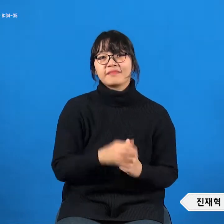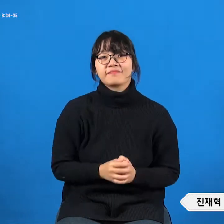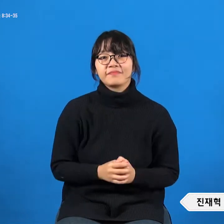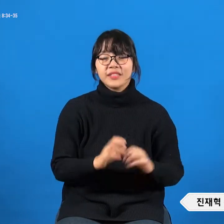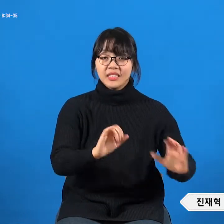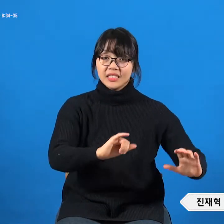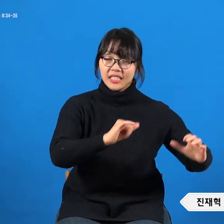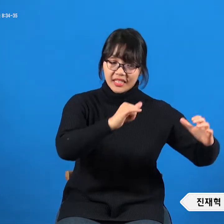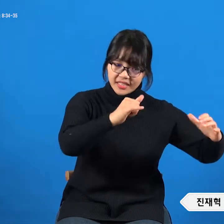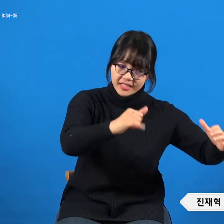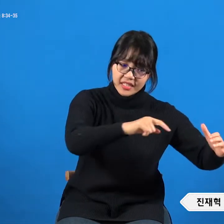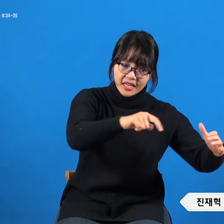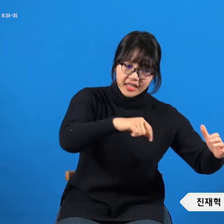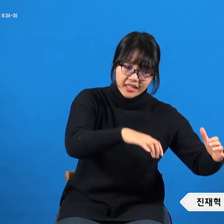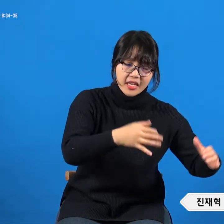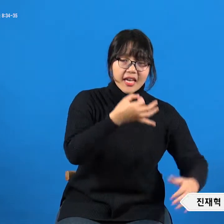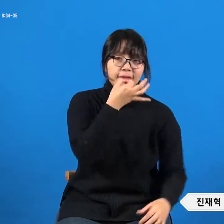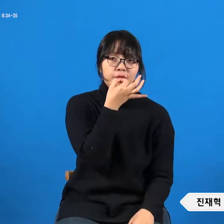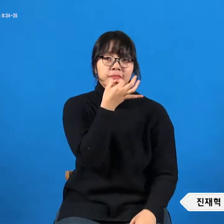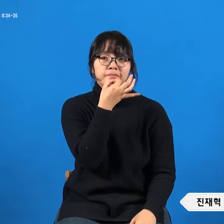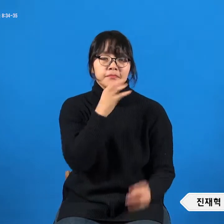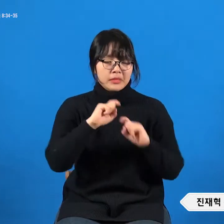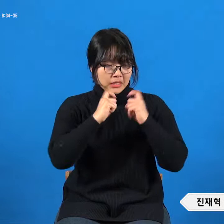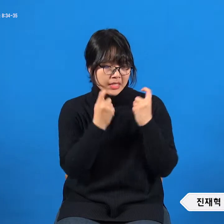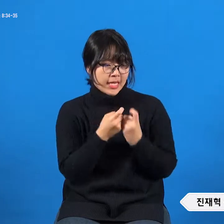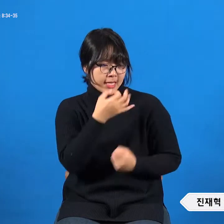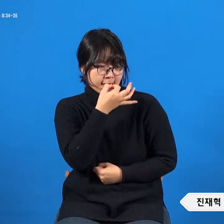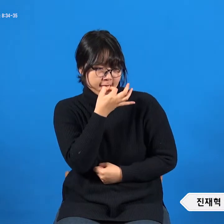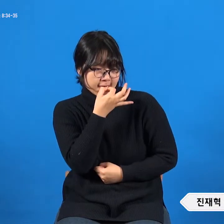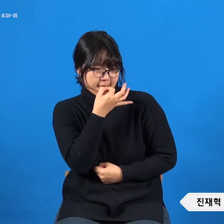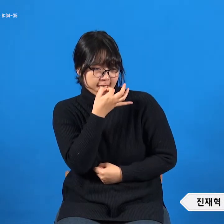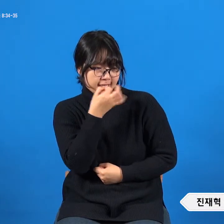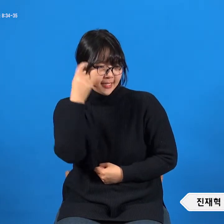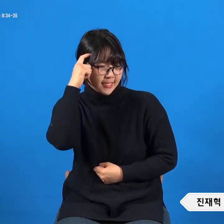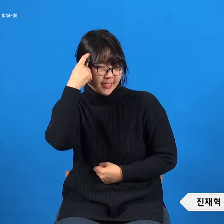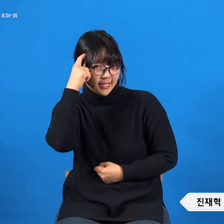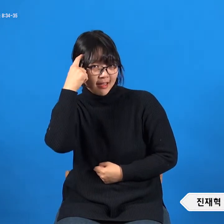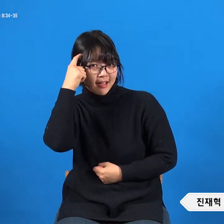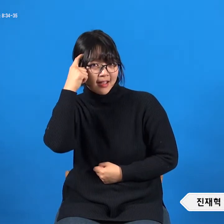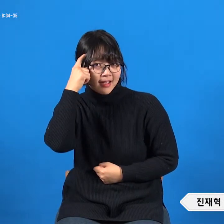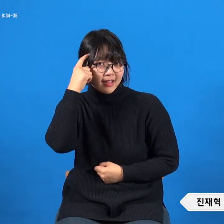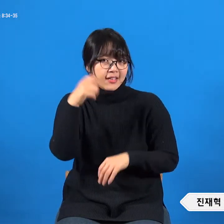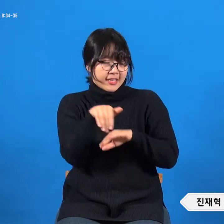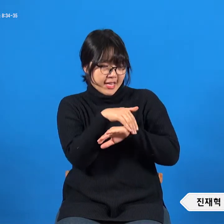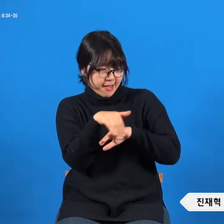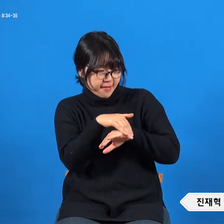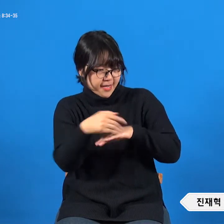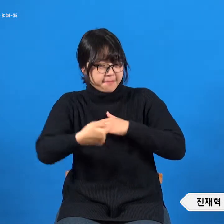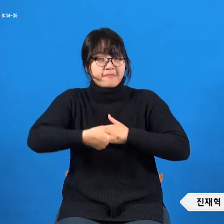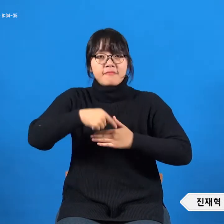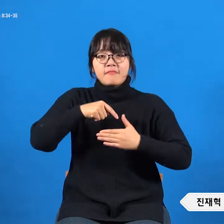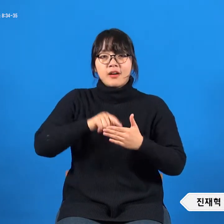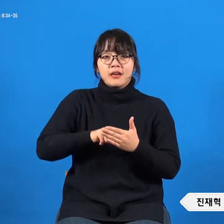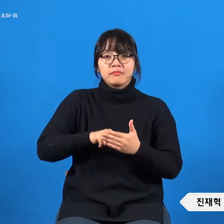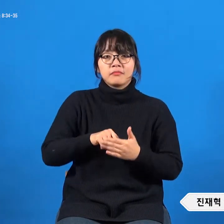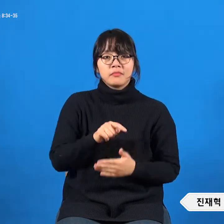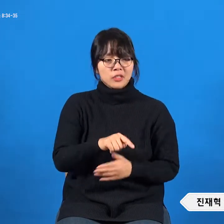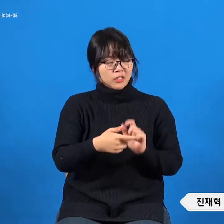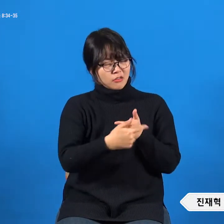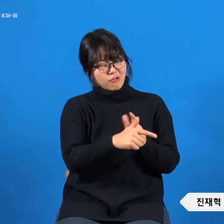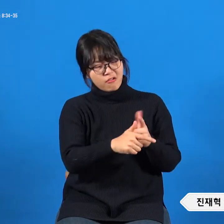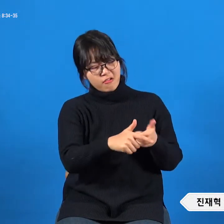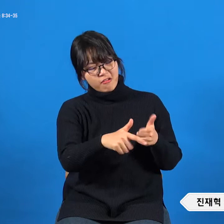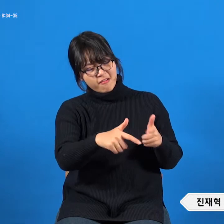이 세상에 내 욕심과 내 정욕과 내가 가지고 있는 것, 내 마음에 있는 것들, 아니 이